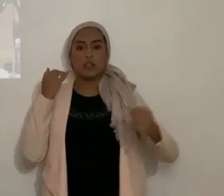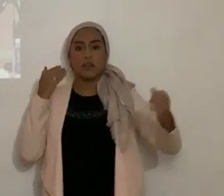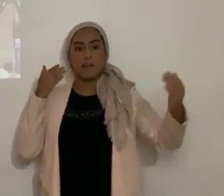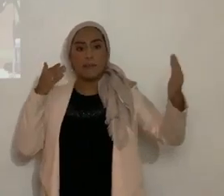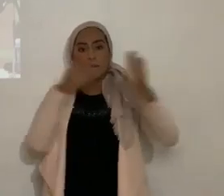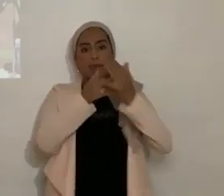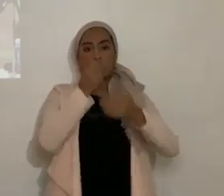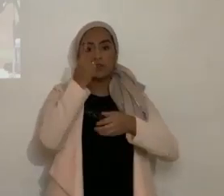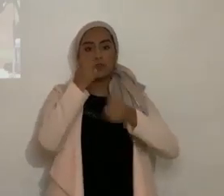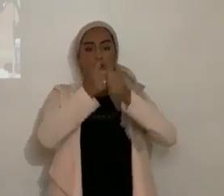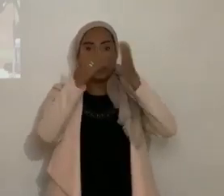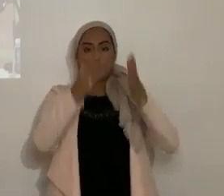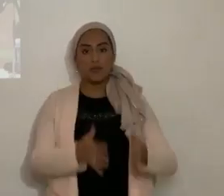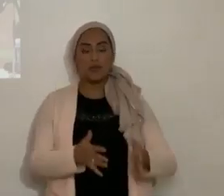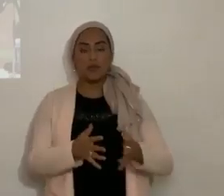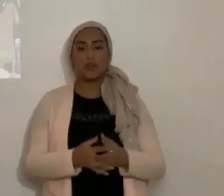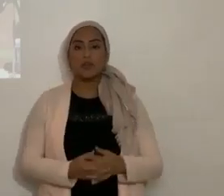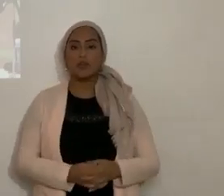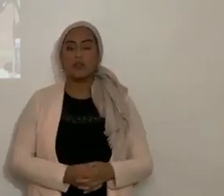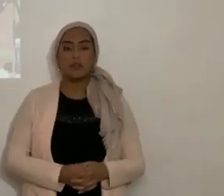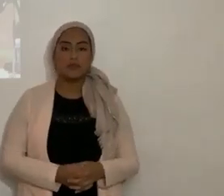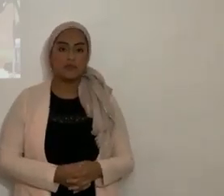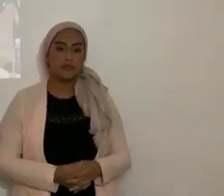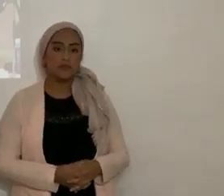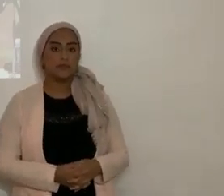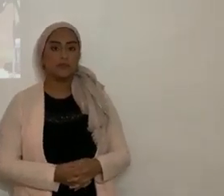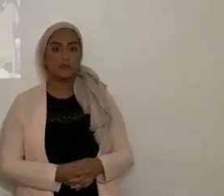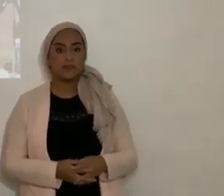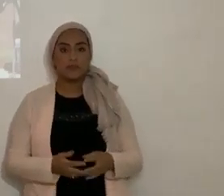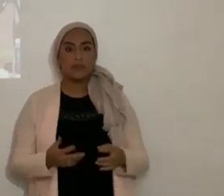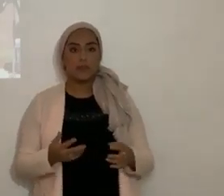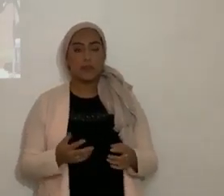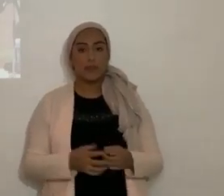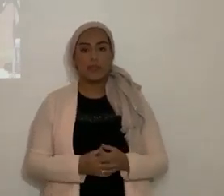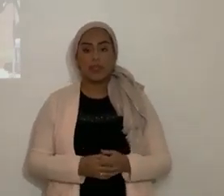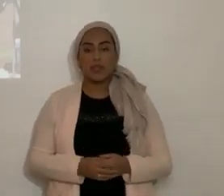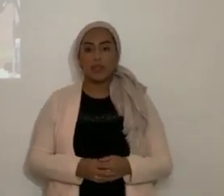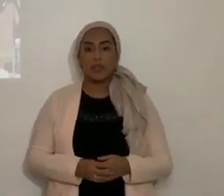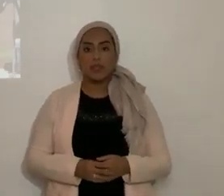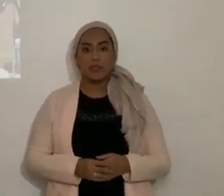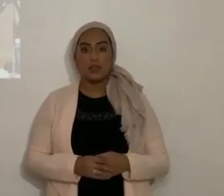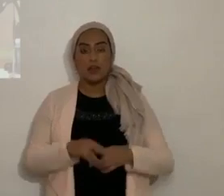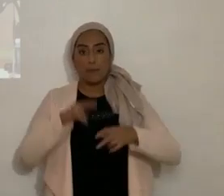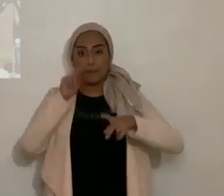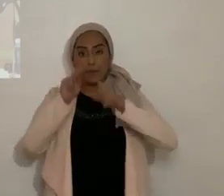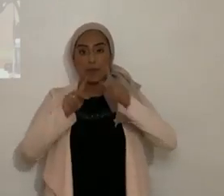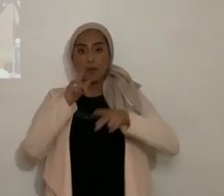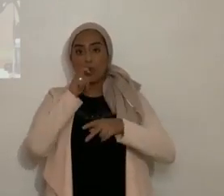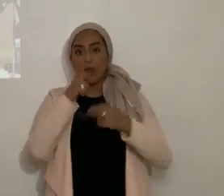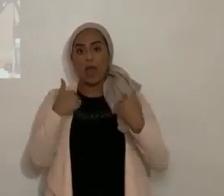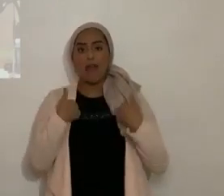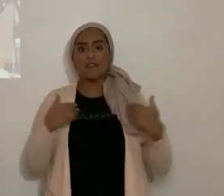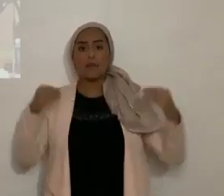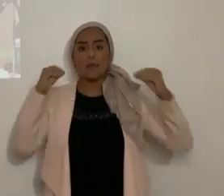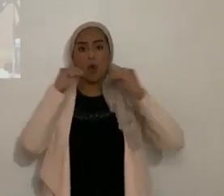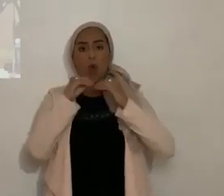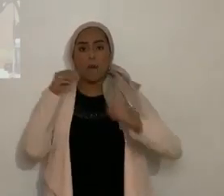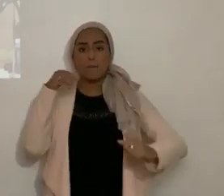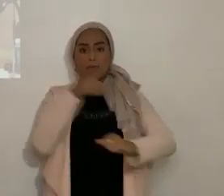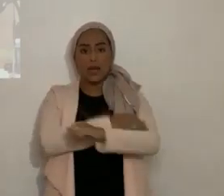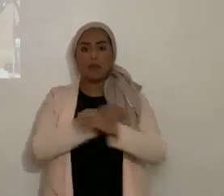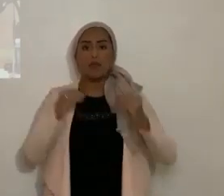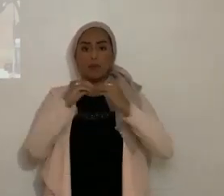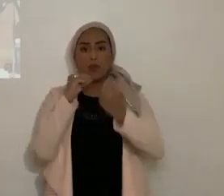los shaliahim, los discípulos. No eran nada más ni menos que las personas que tenían más poder, más